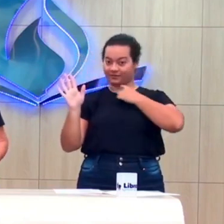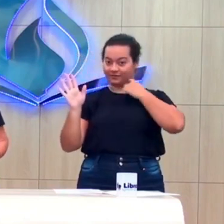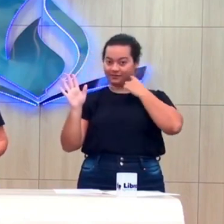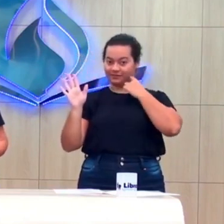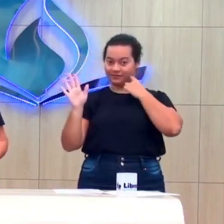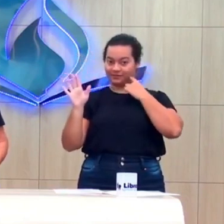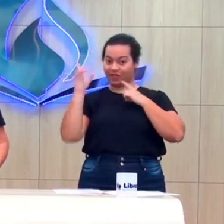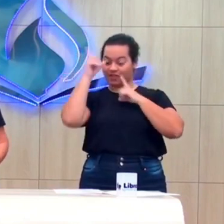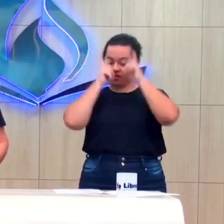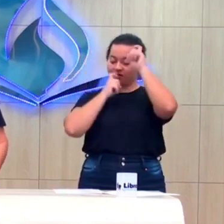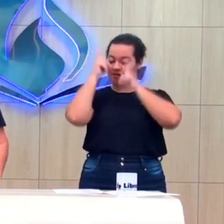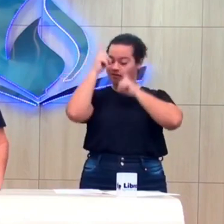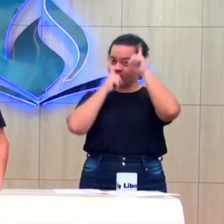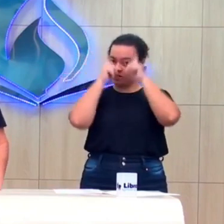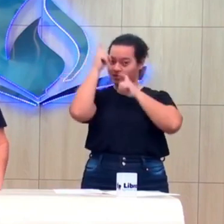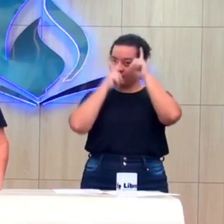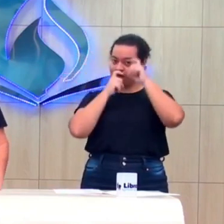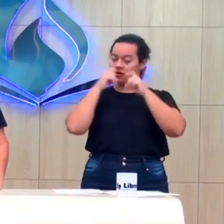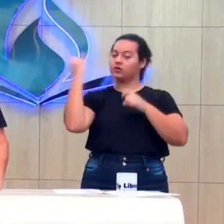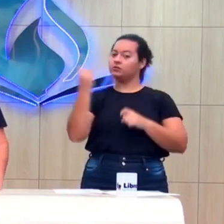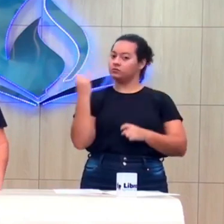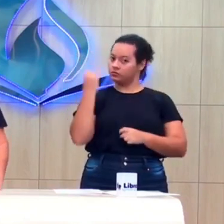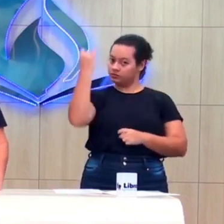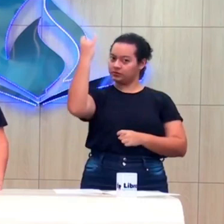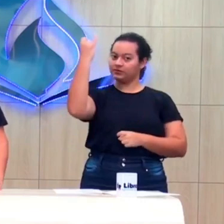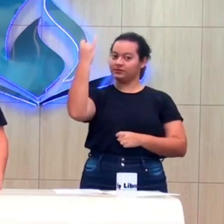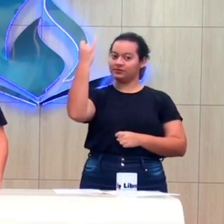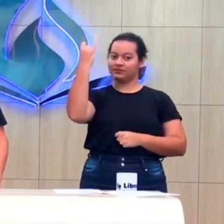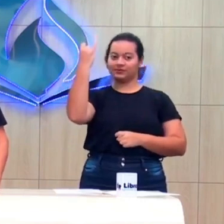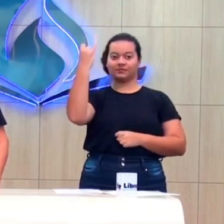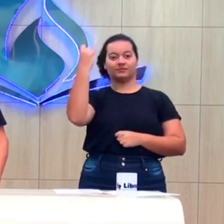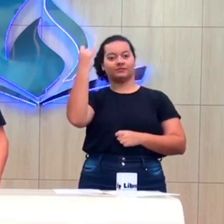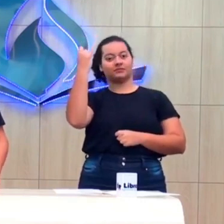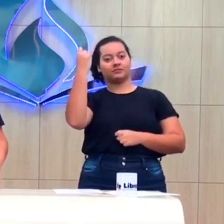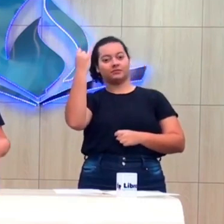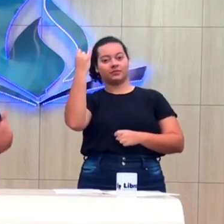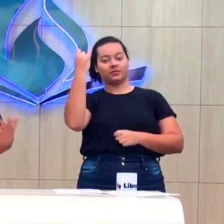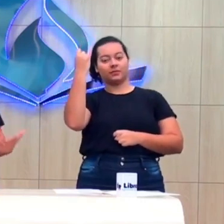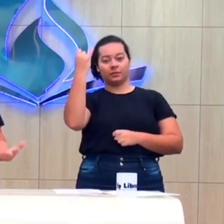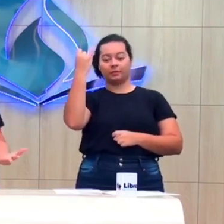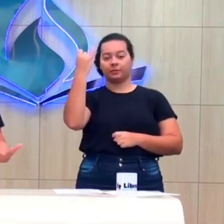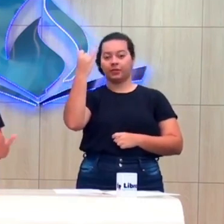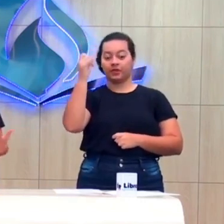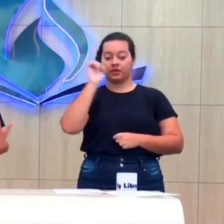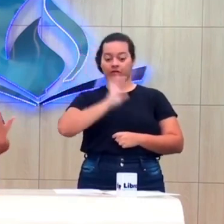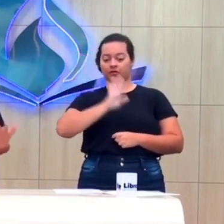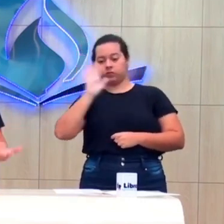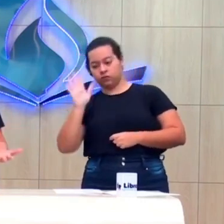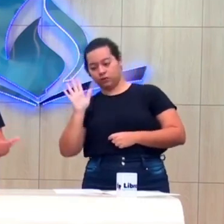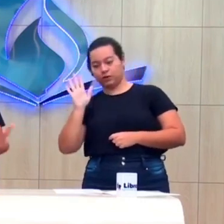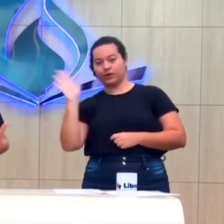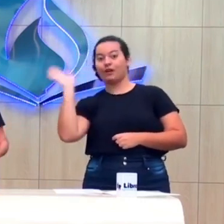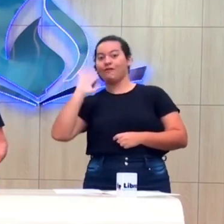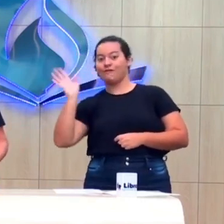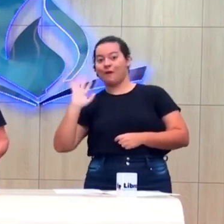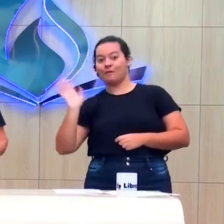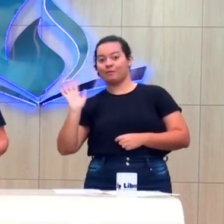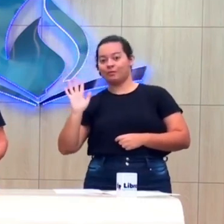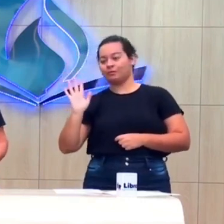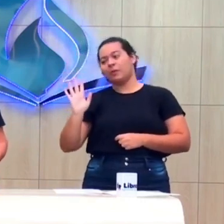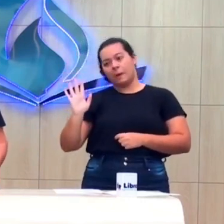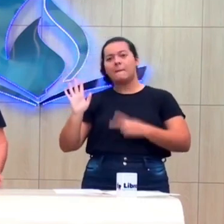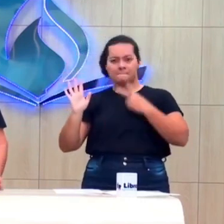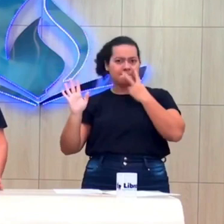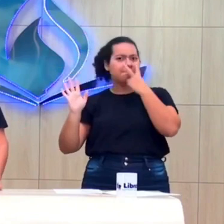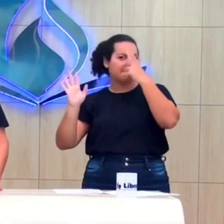expressão. Isso é muito importante, né? Porque, no caso, esses dois sinais, o oi e o tchau, são